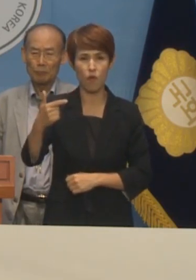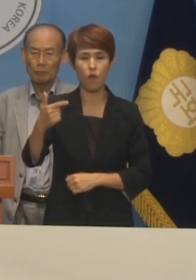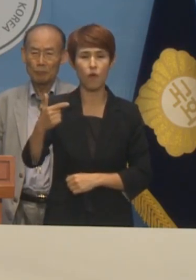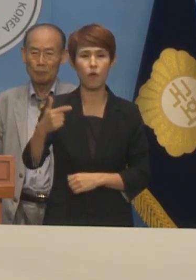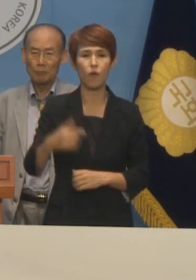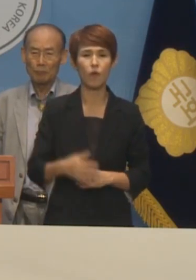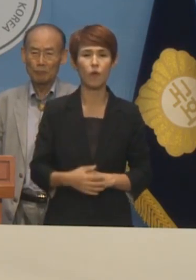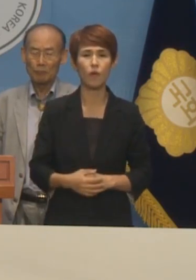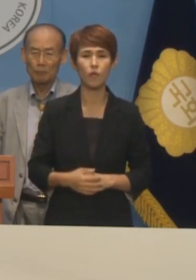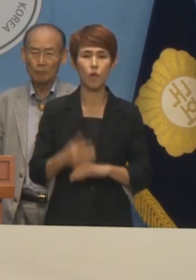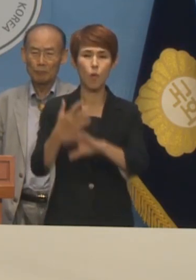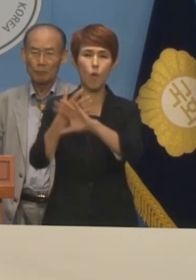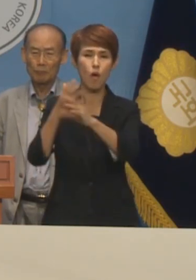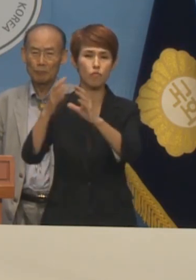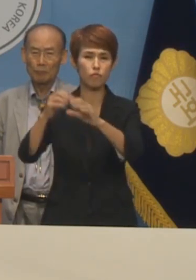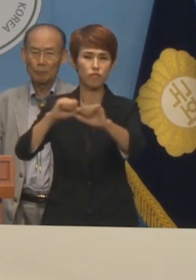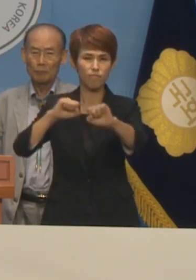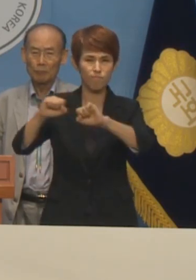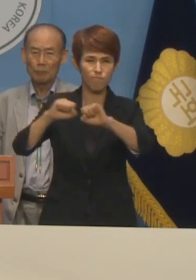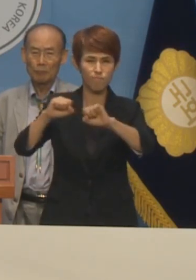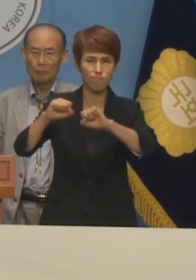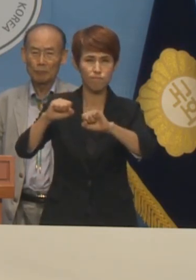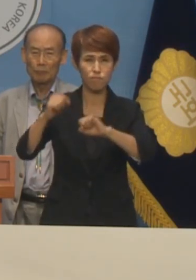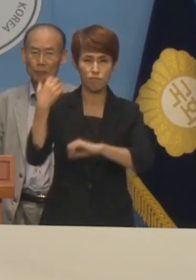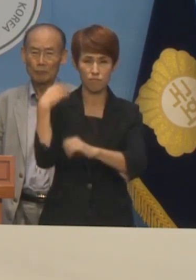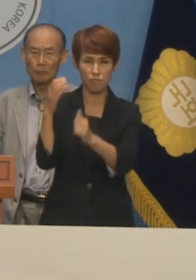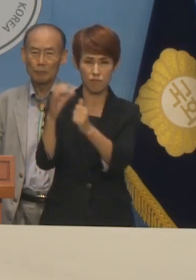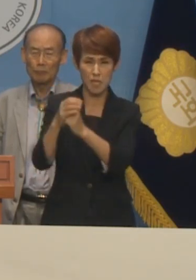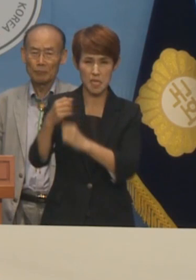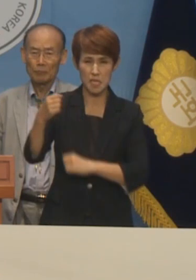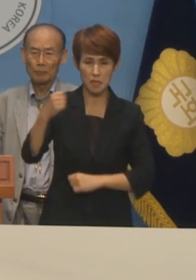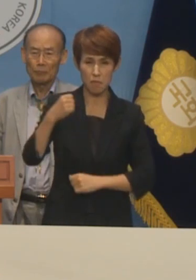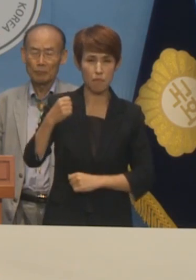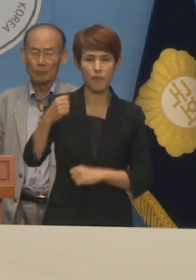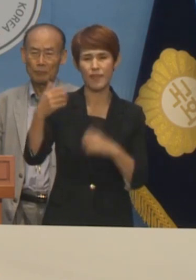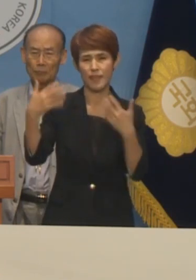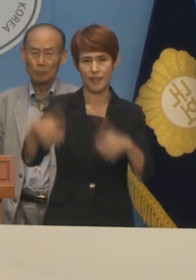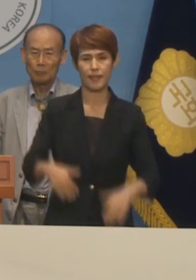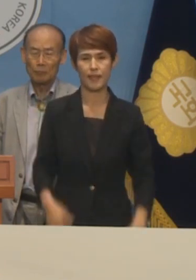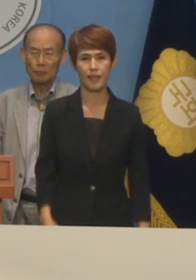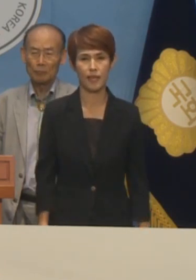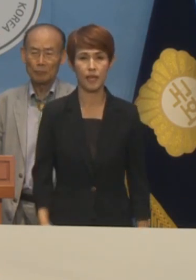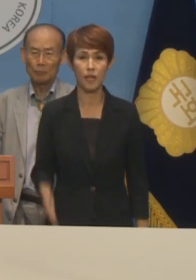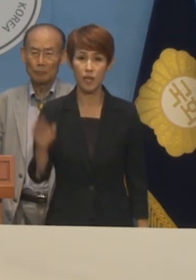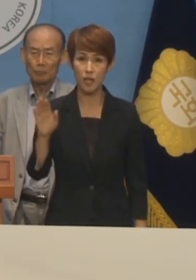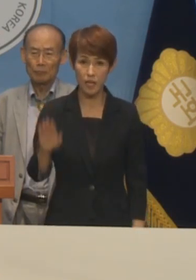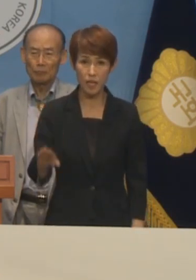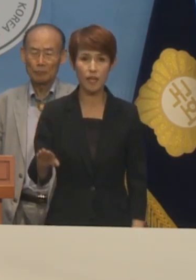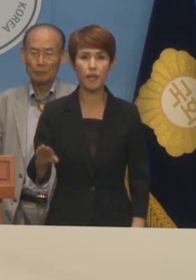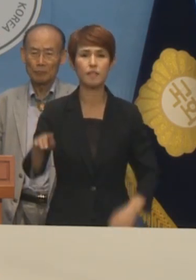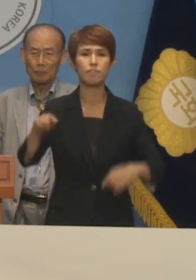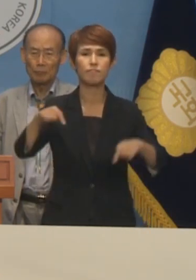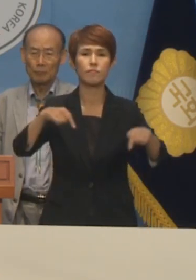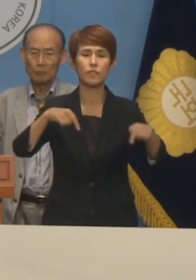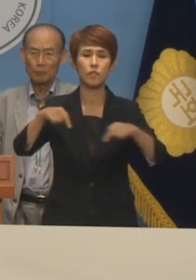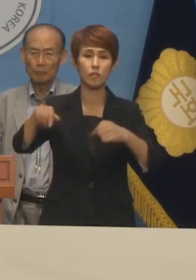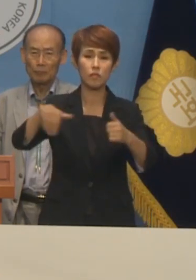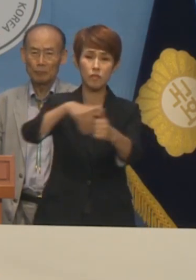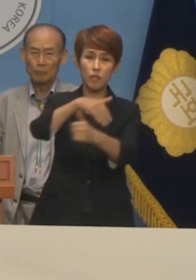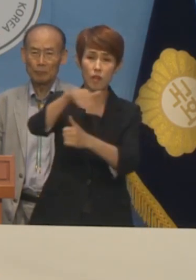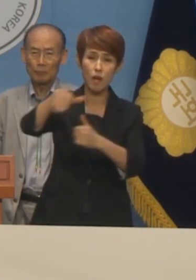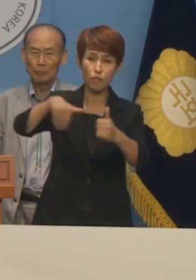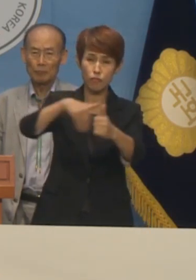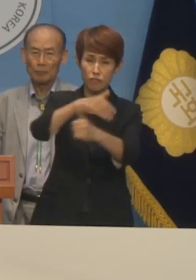애민 세력들의 활동 역량, 주체력은 대단히 미약하다. 그러나 외부적 정세 규정력이 아무리